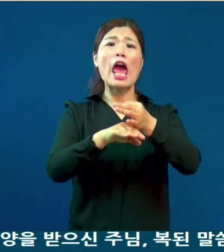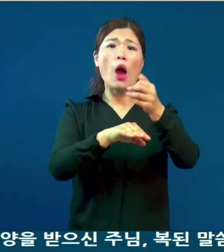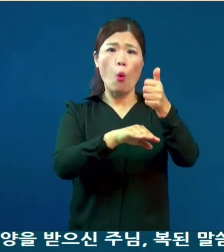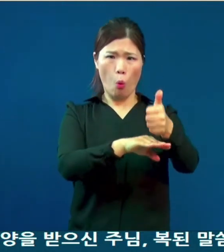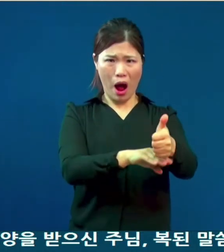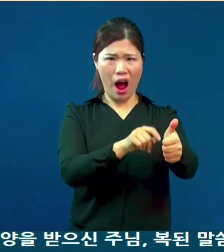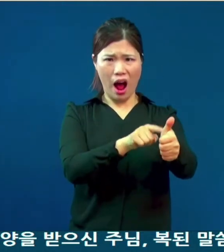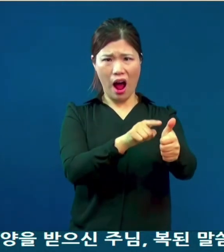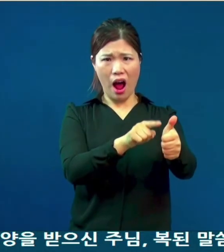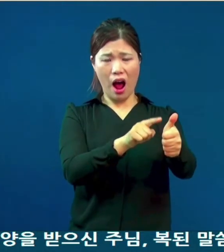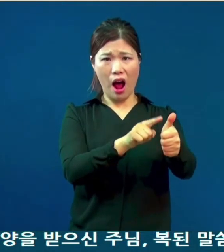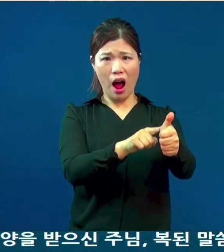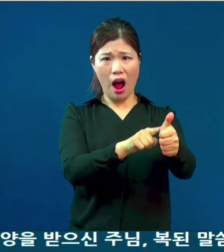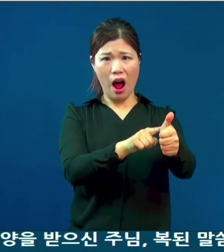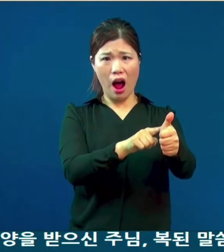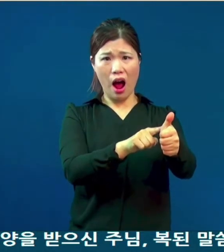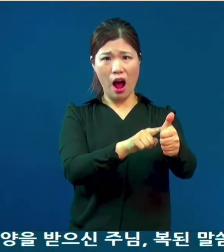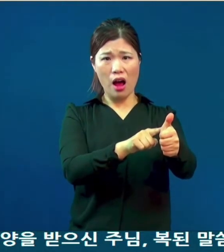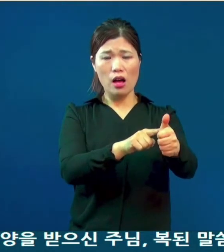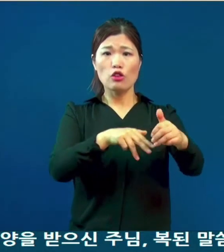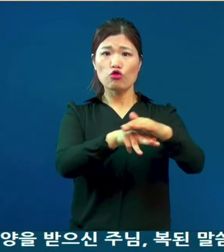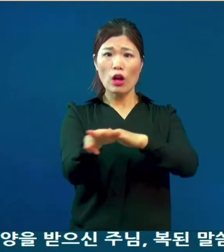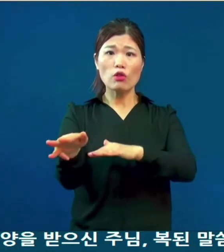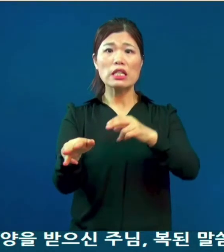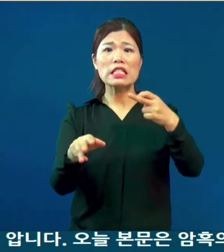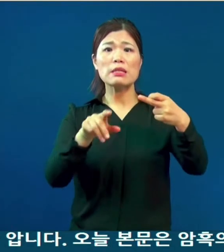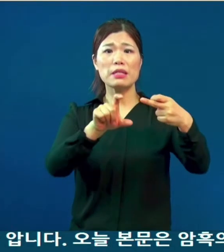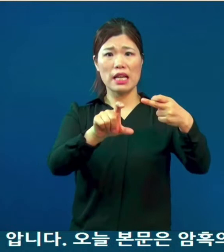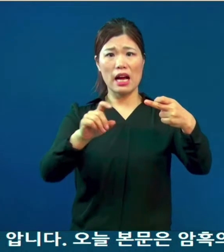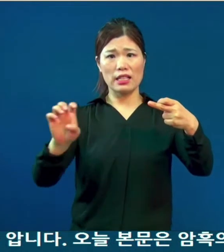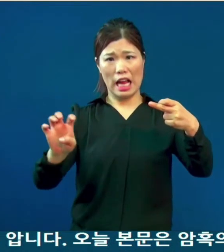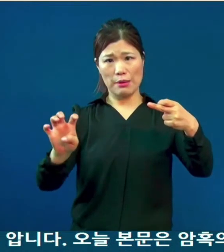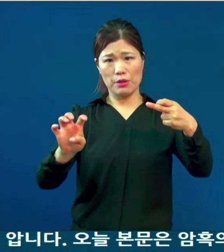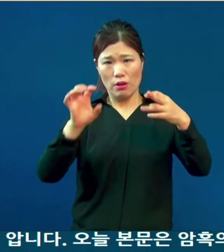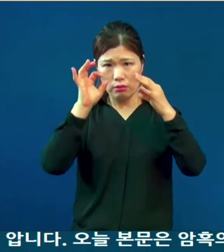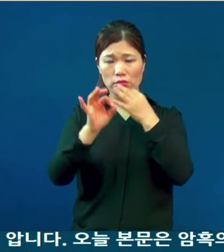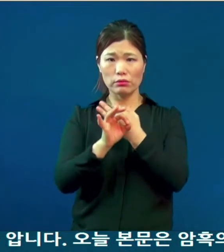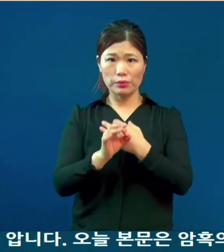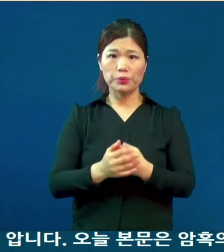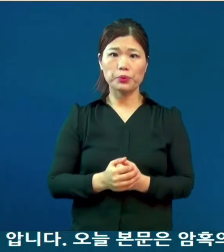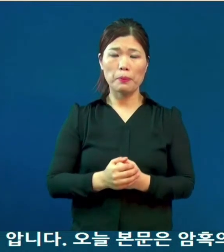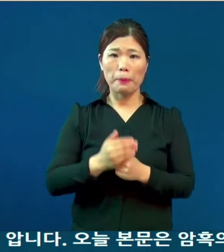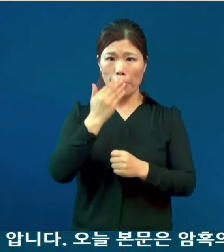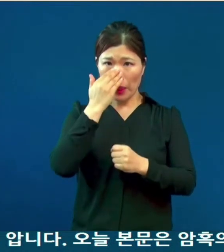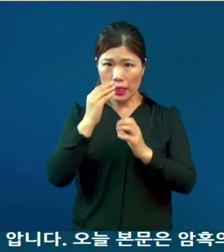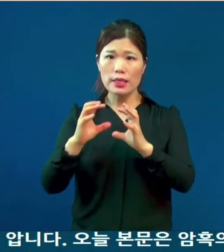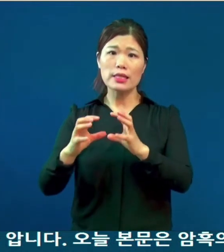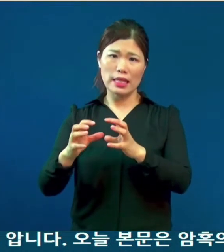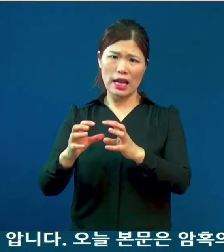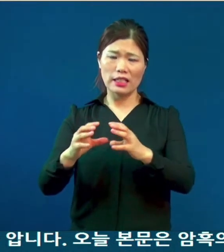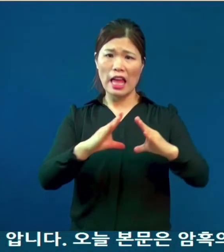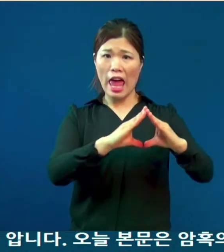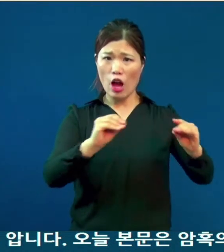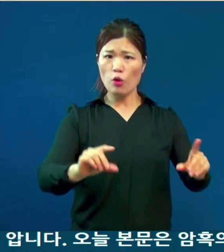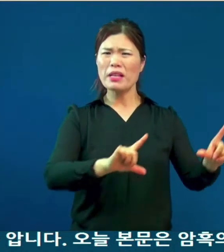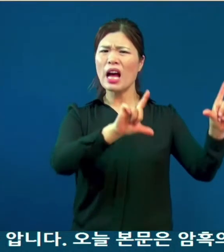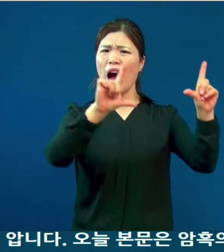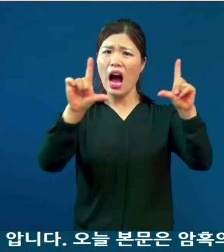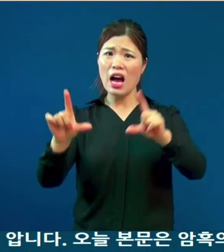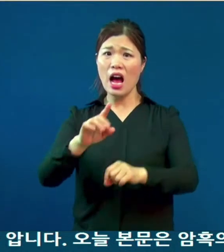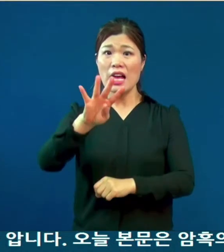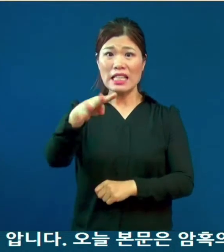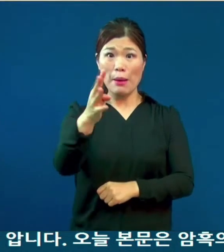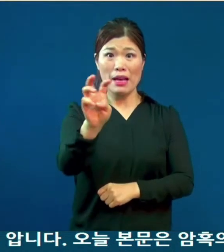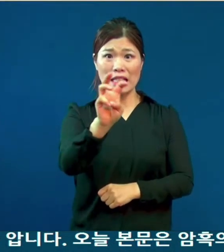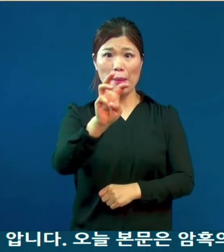알지 못하는 새 왕. 출애굽기 12장 40절의 말씀을 보면 이스라엘은 애굽에 거주한 지 430년